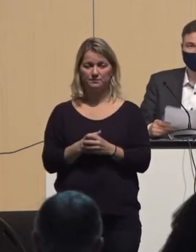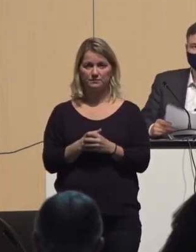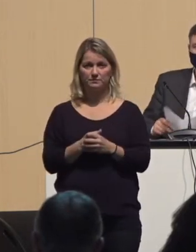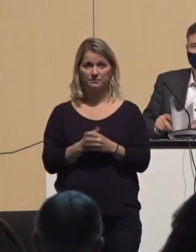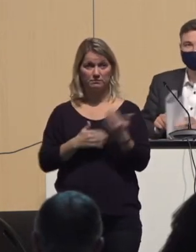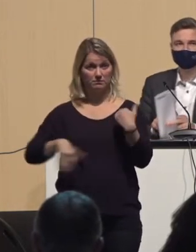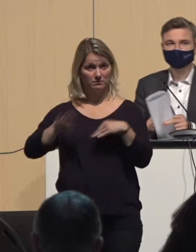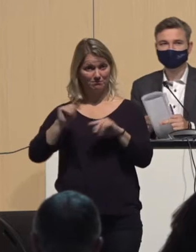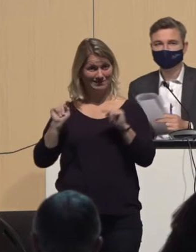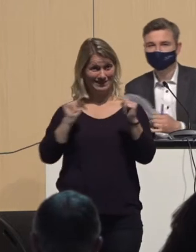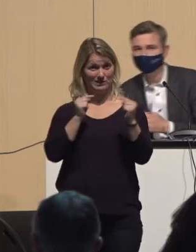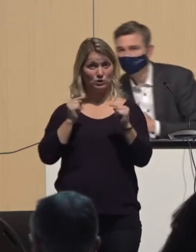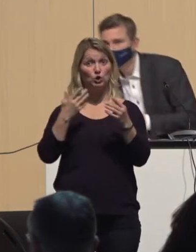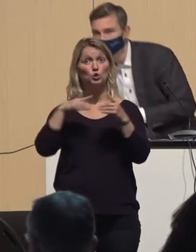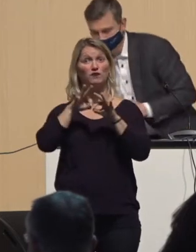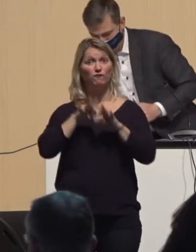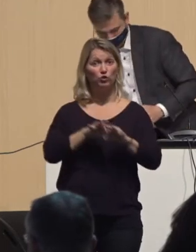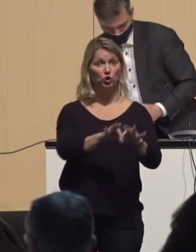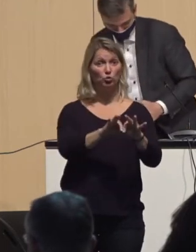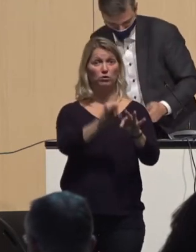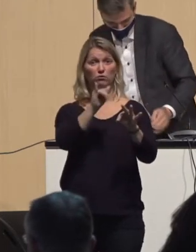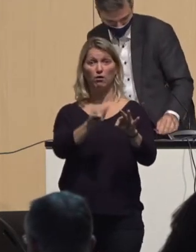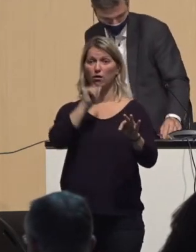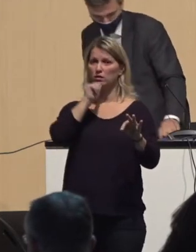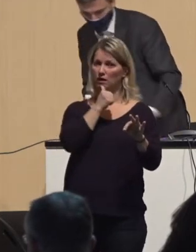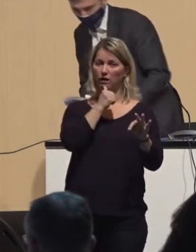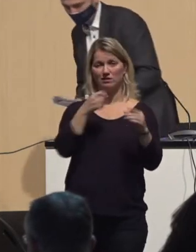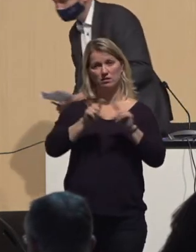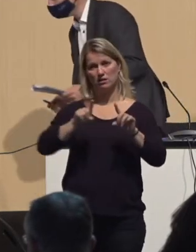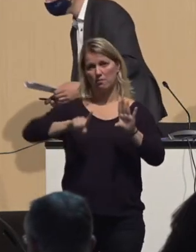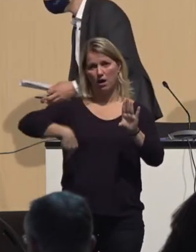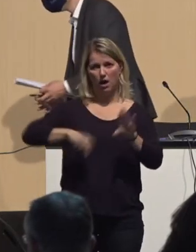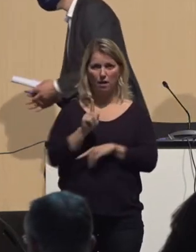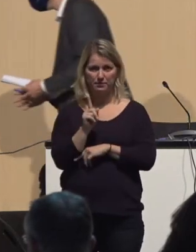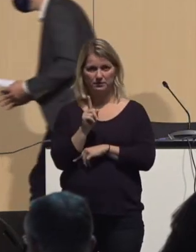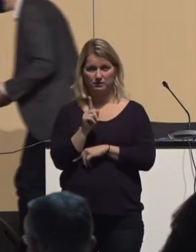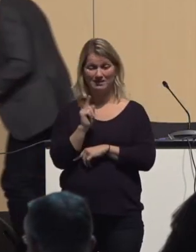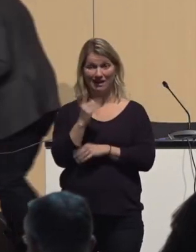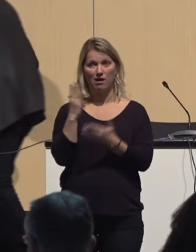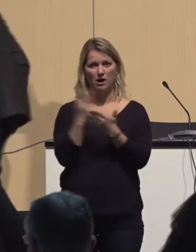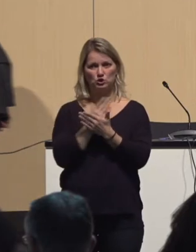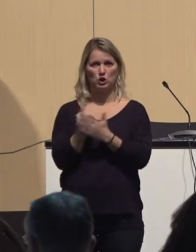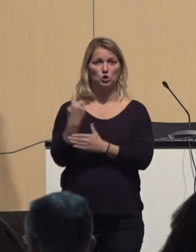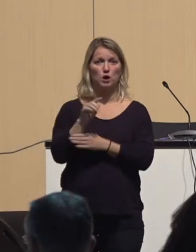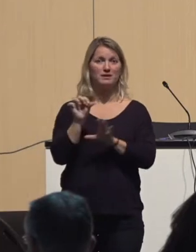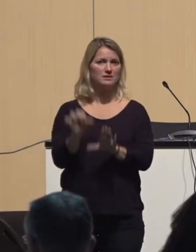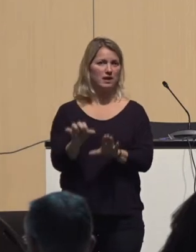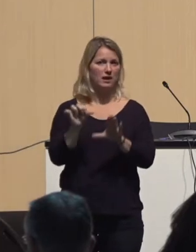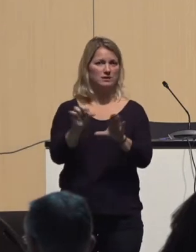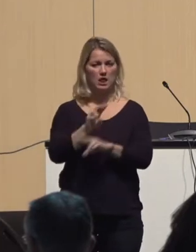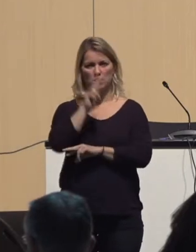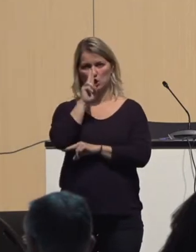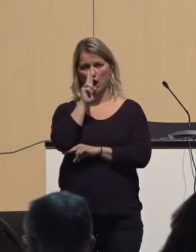nicht über die Durchführung oder Nichtdurchführung. Diese Entscheidung wird am 16.11.